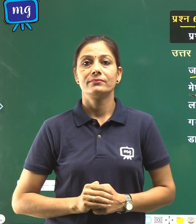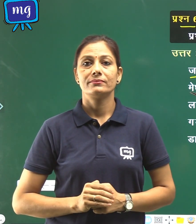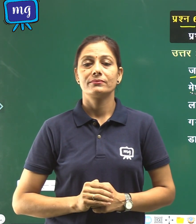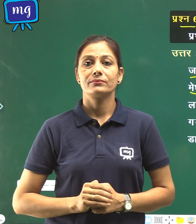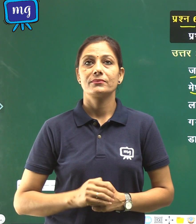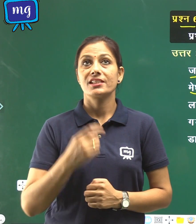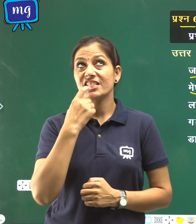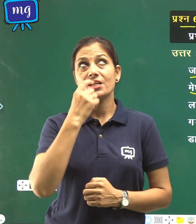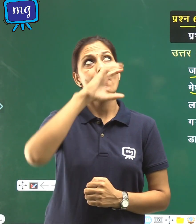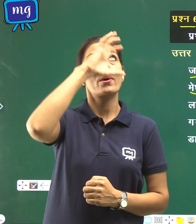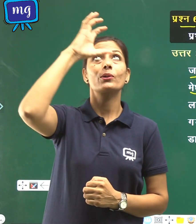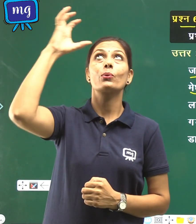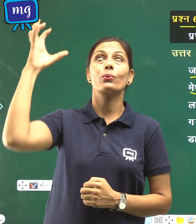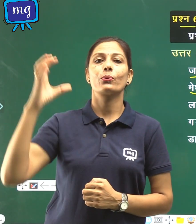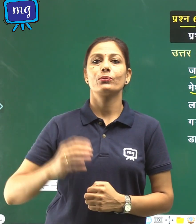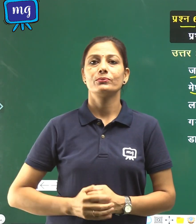मेघों को